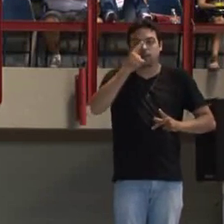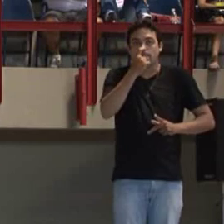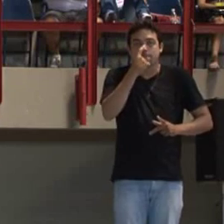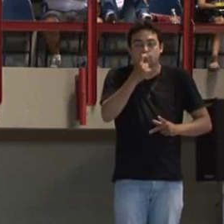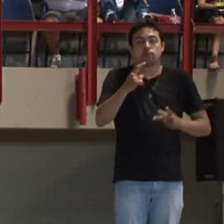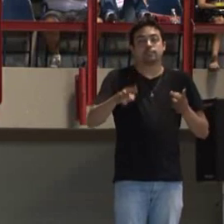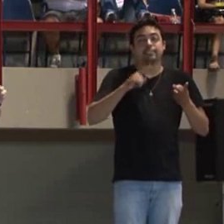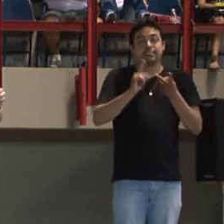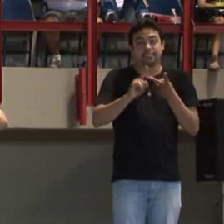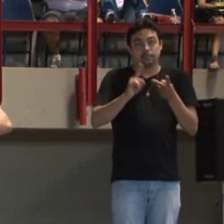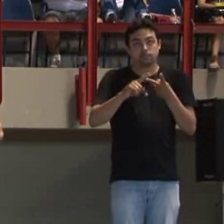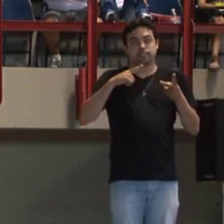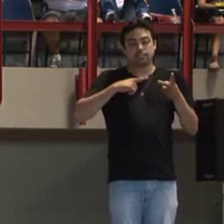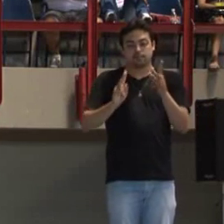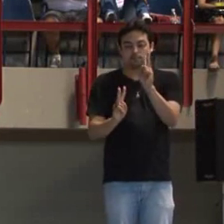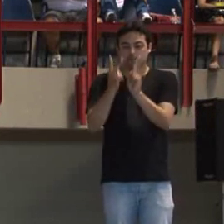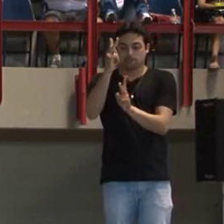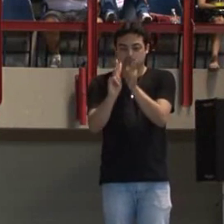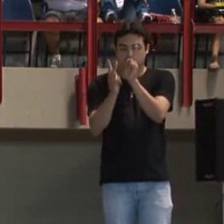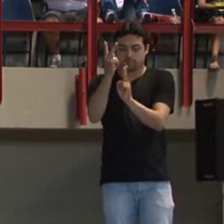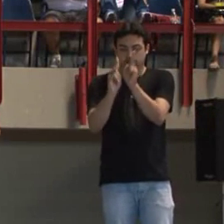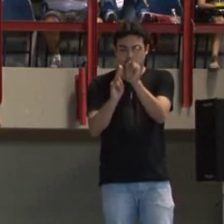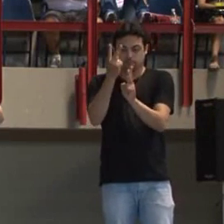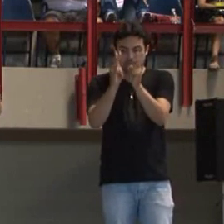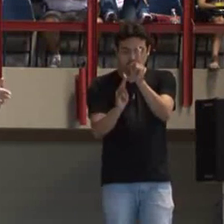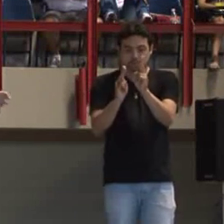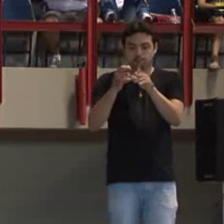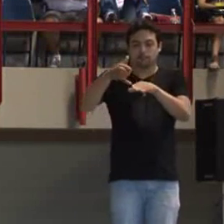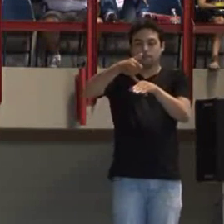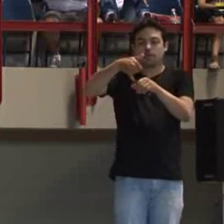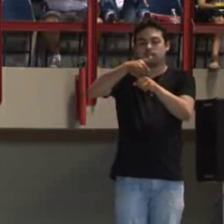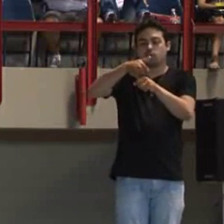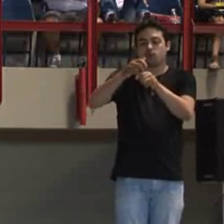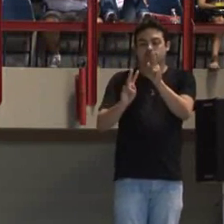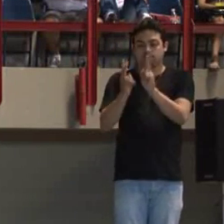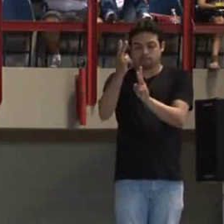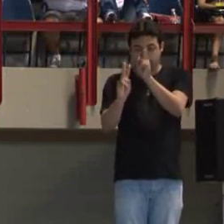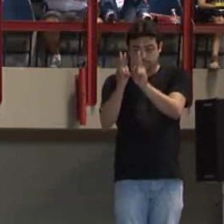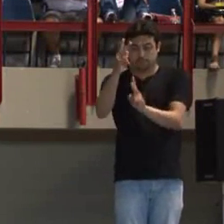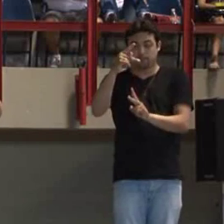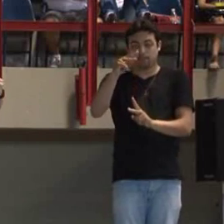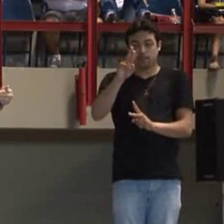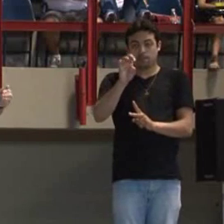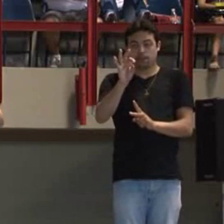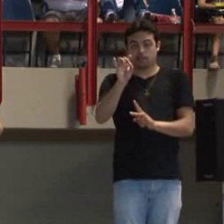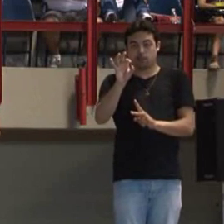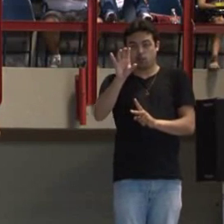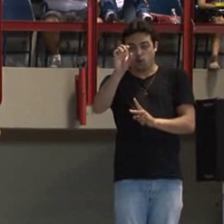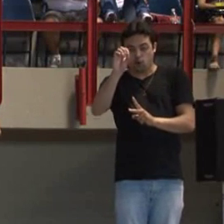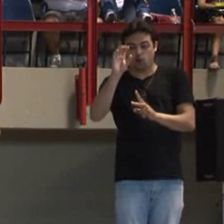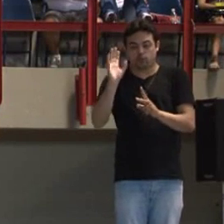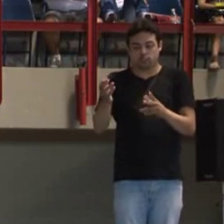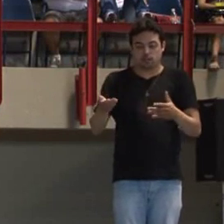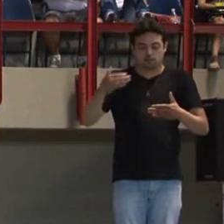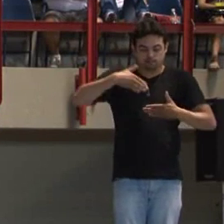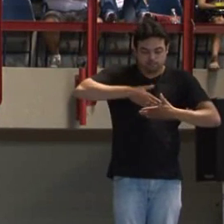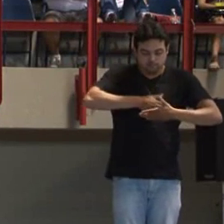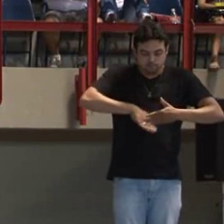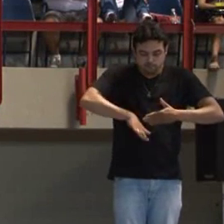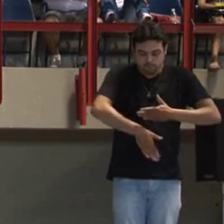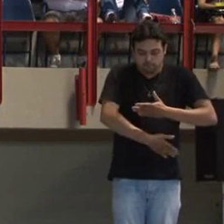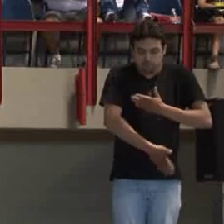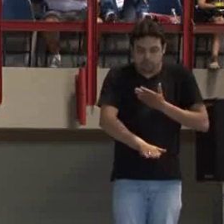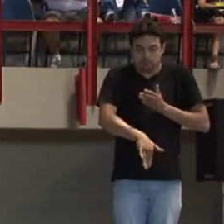e passavam petróleo, sem saber o que era petróleo, na primeira camada do petróleo, que a gente chama